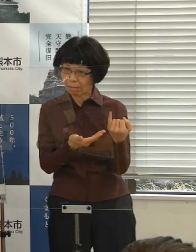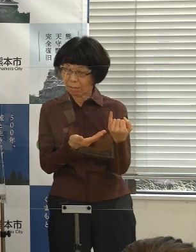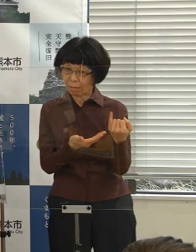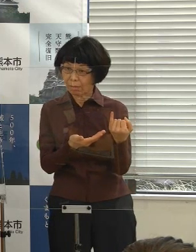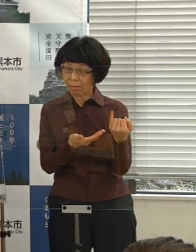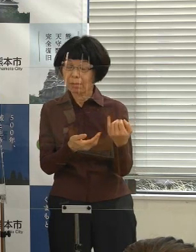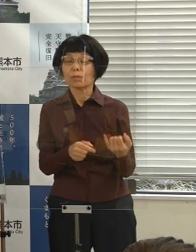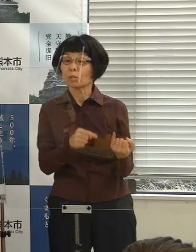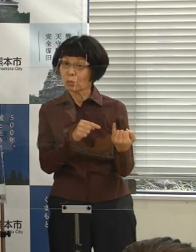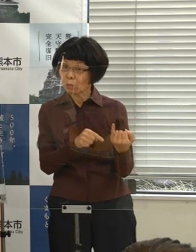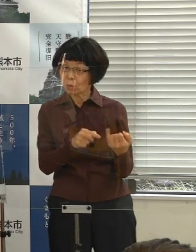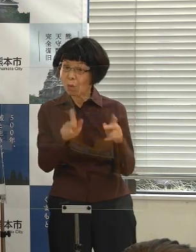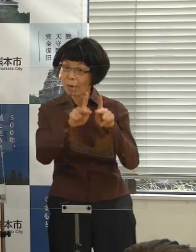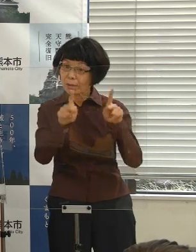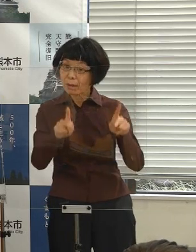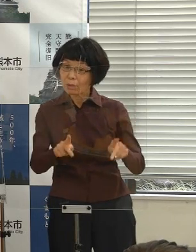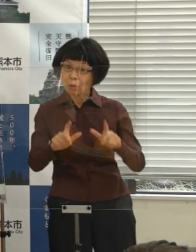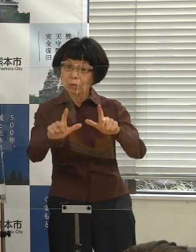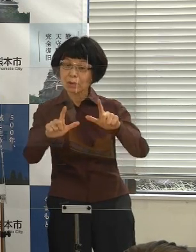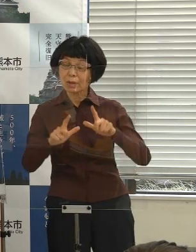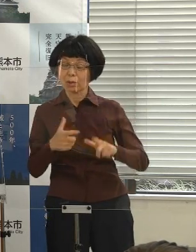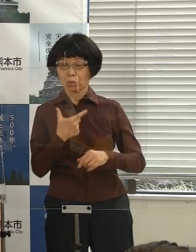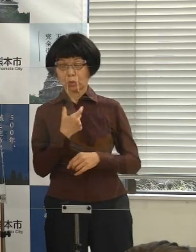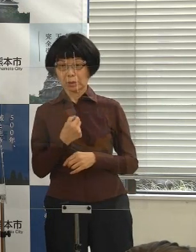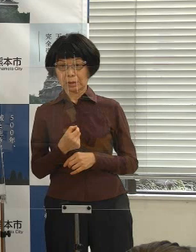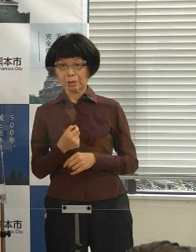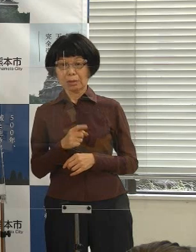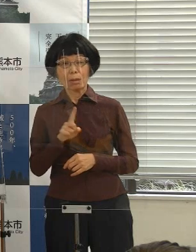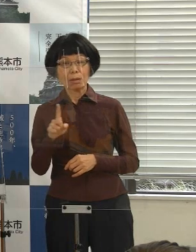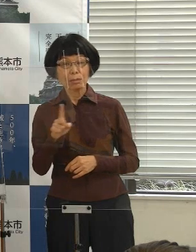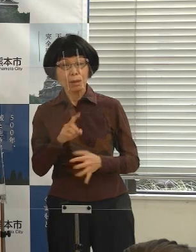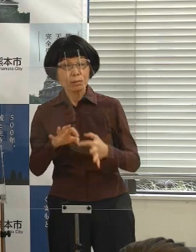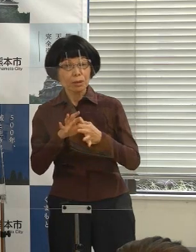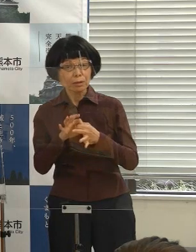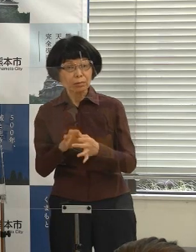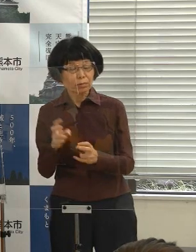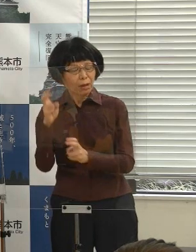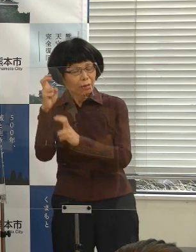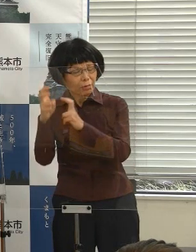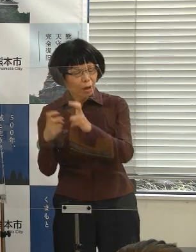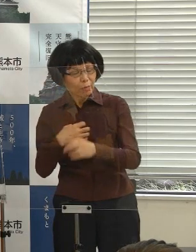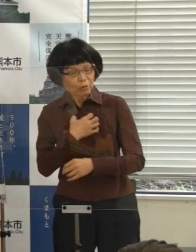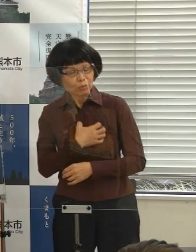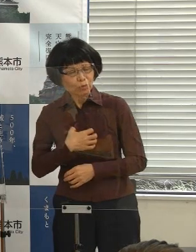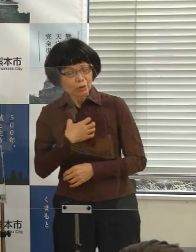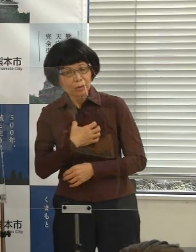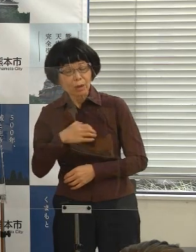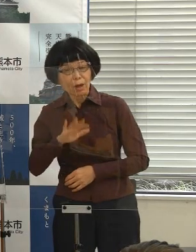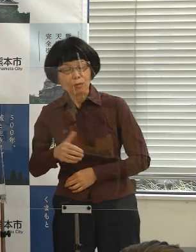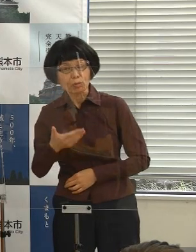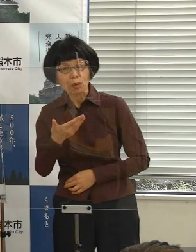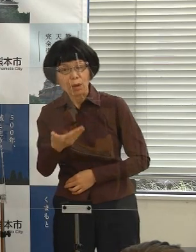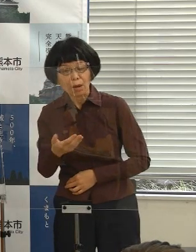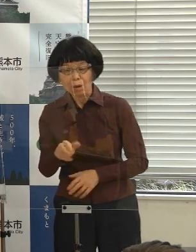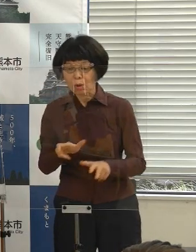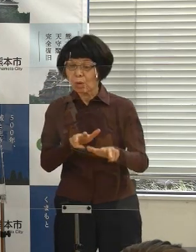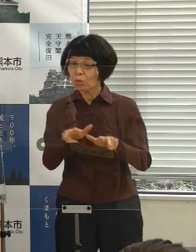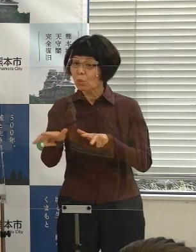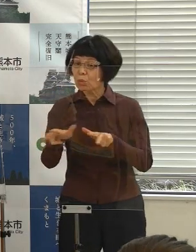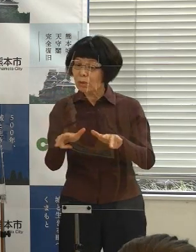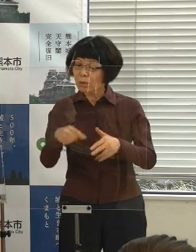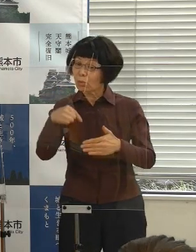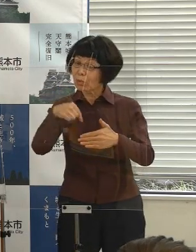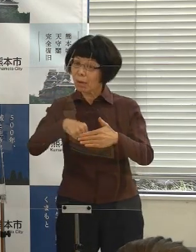ただきたい。で、何に対してその悩み苦しんでおられるのかというのは、行政においても実は相